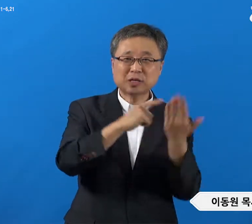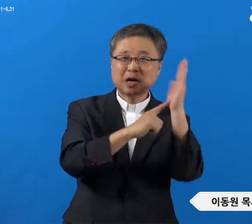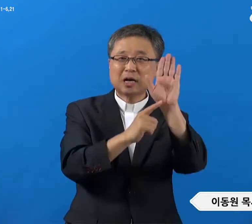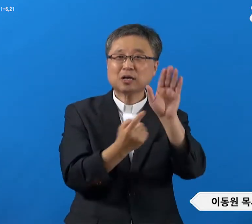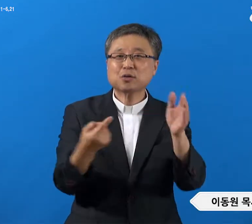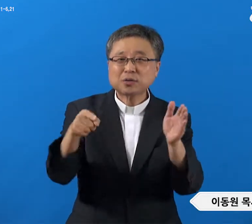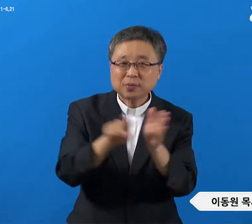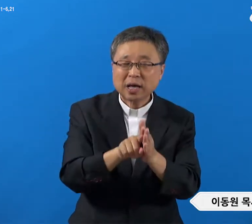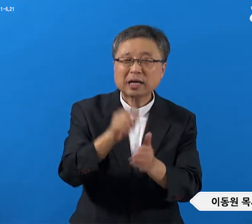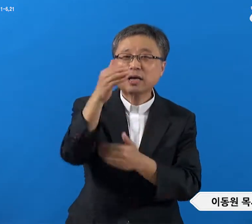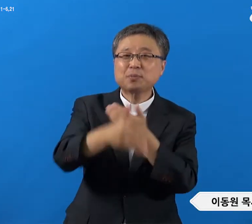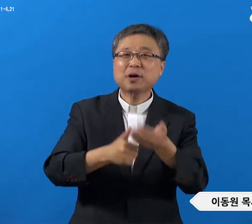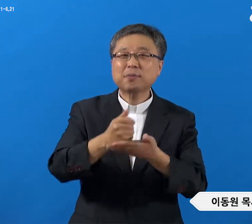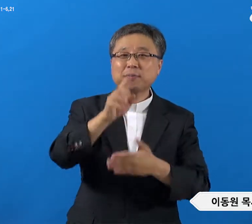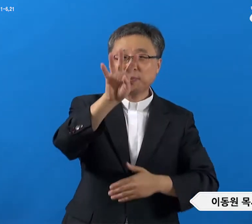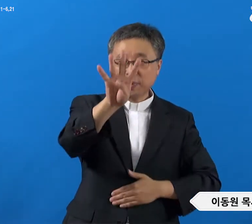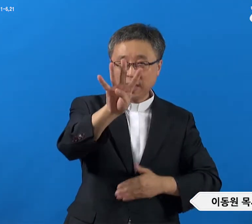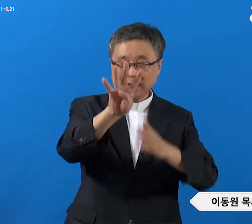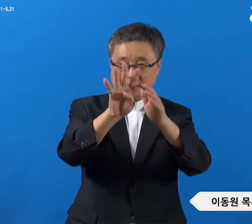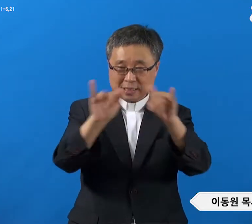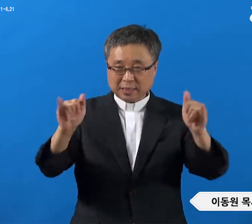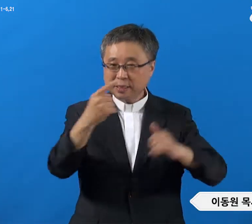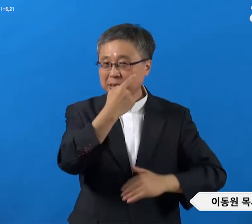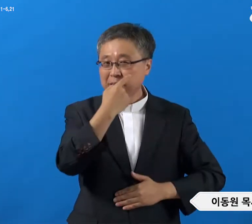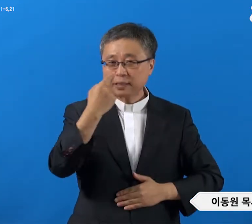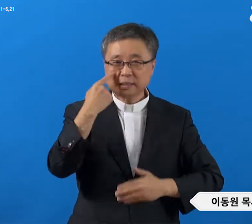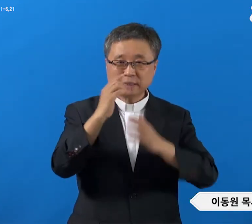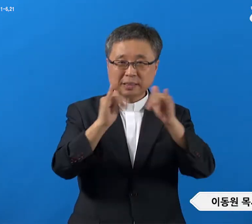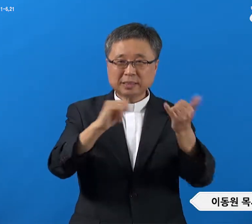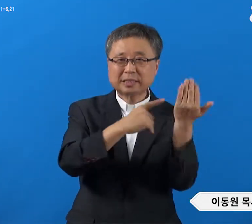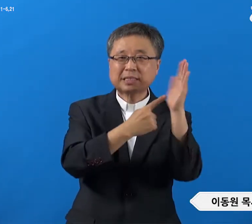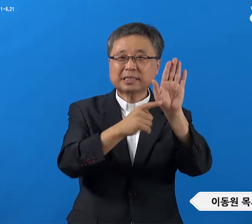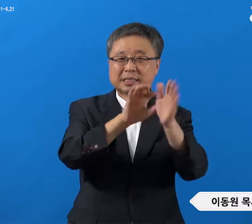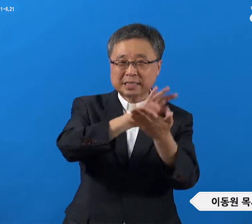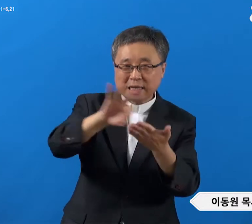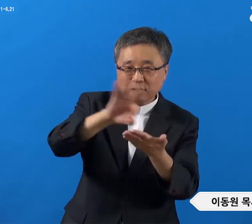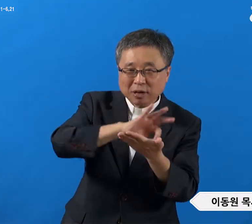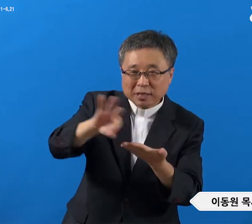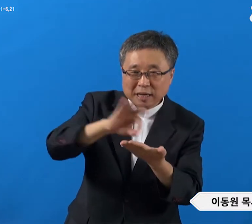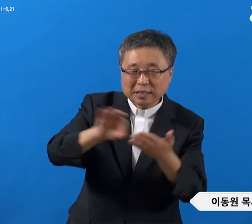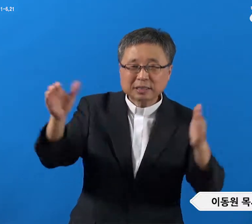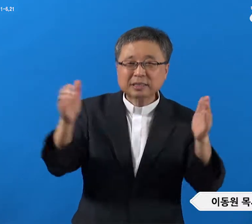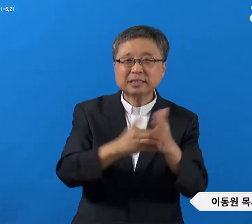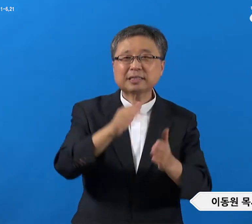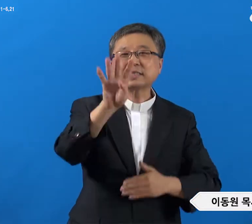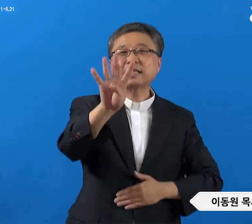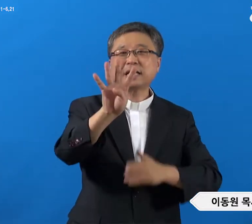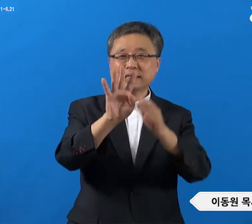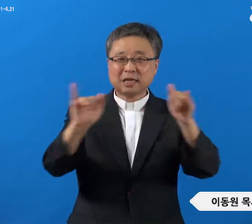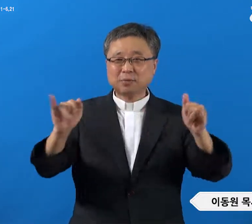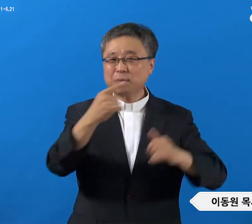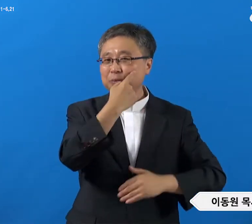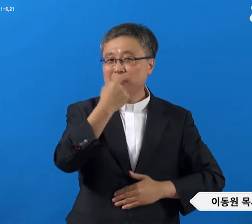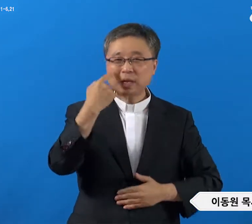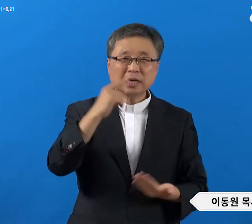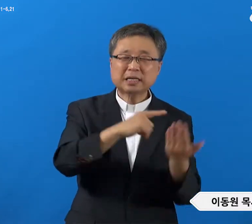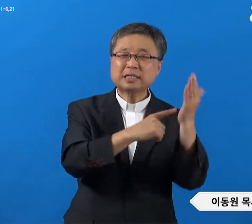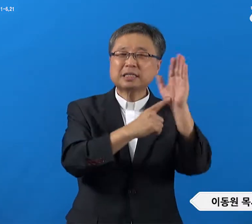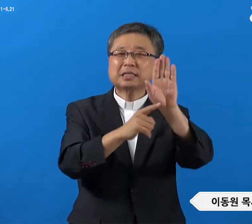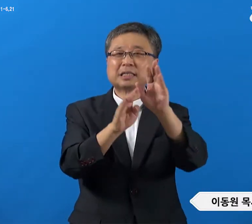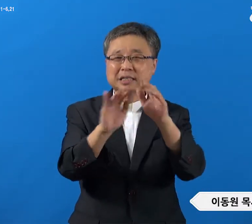하나님은 4명의 증인들을 사용하셨습니다. 자, 4명의